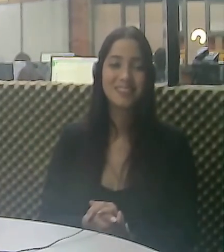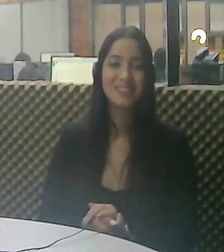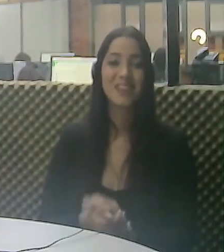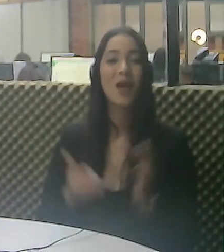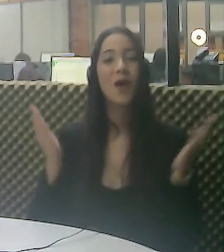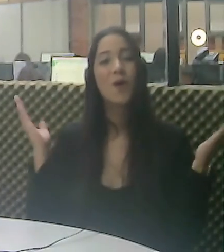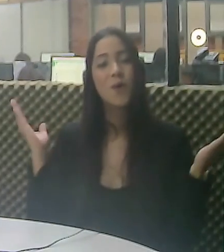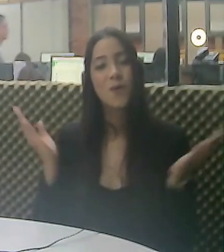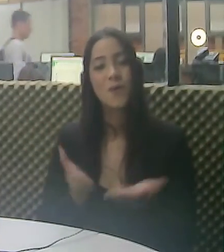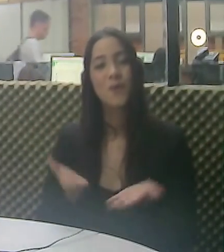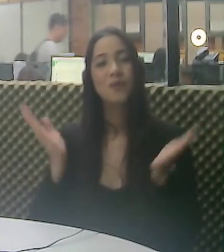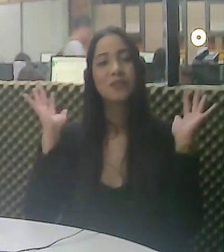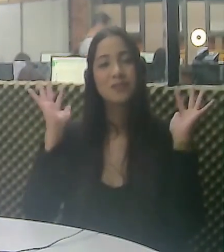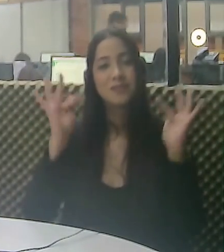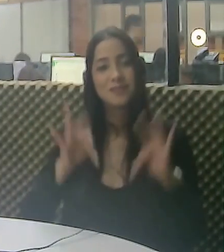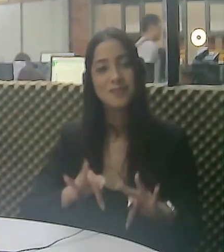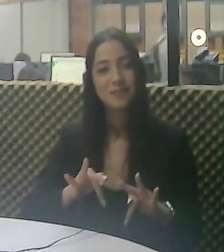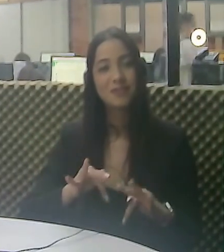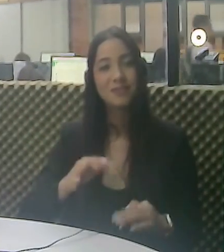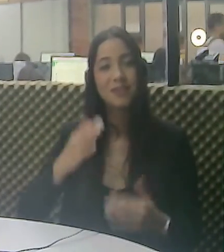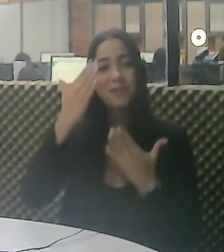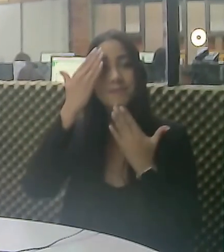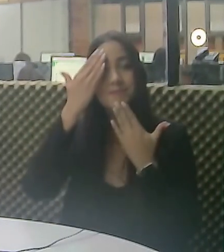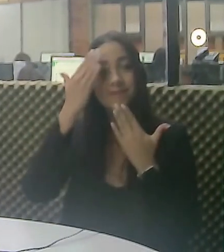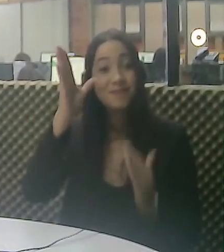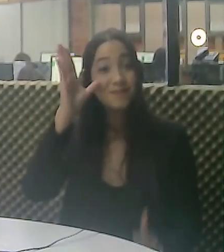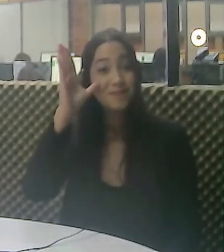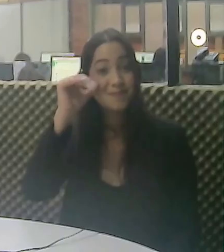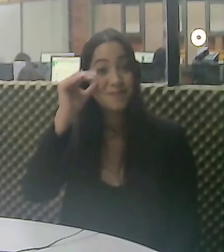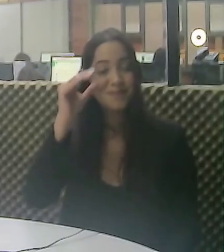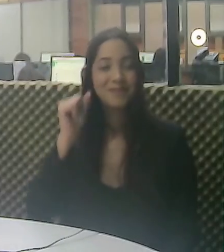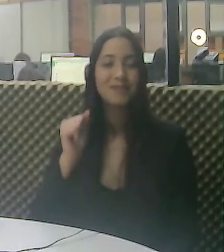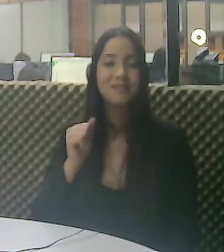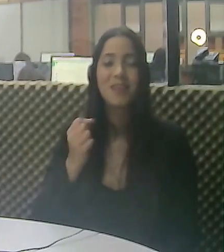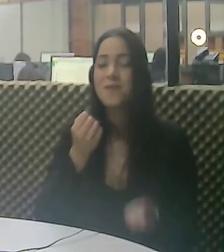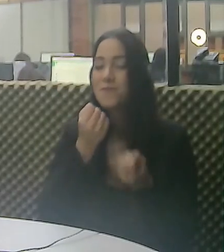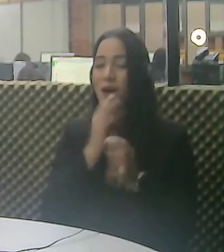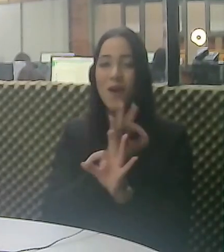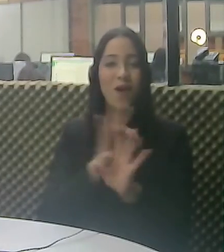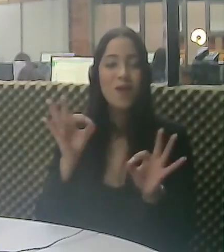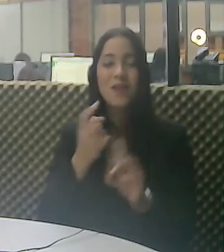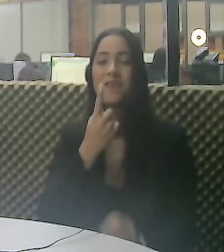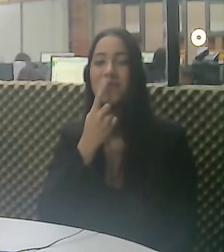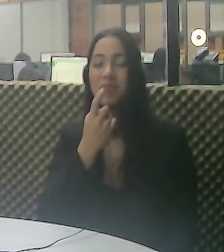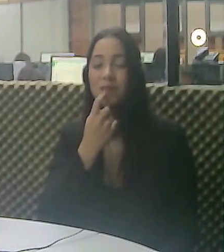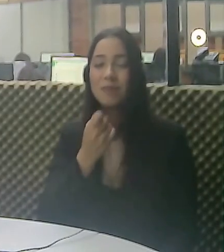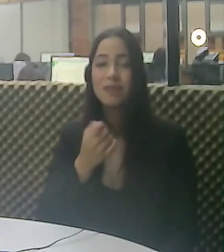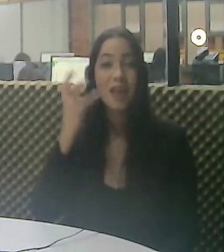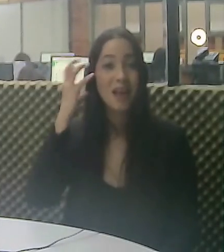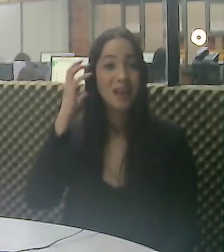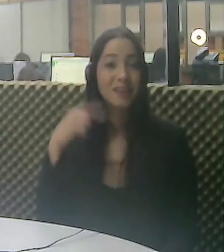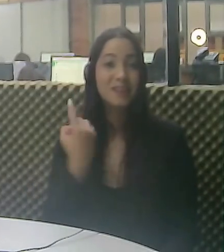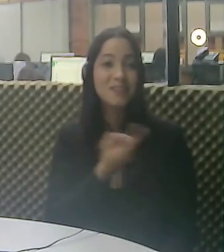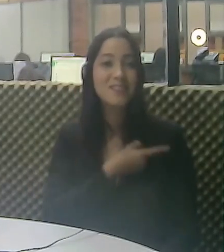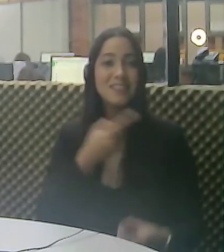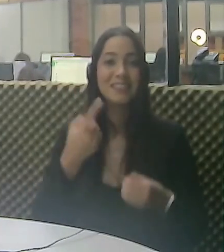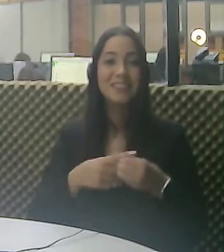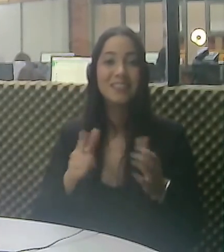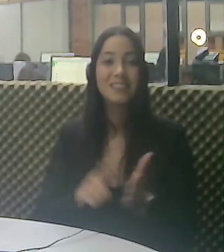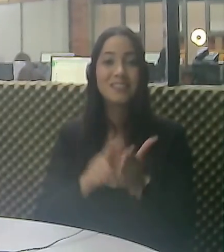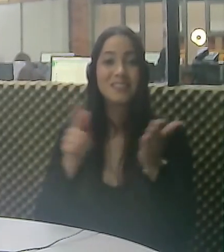e a edição de hoje fica por aqui agradecemos pela sua audiência tenha um excelente feriado rádio nossa cidade